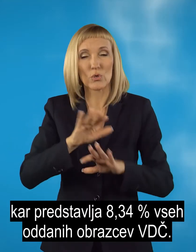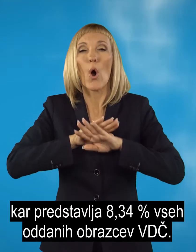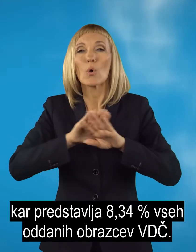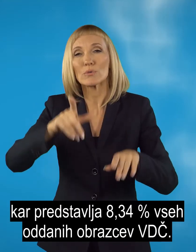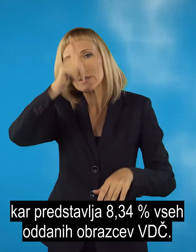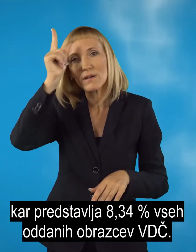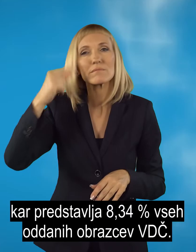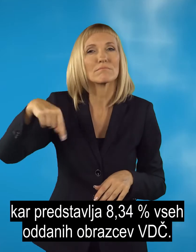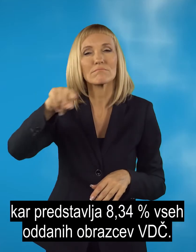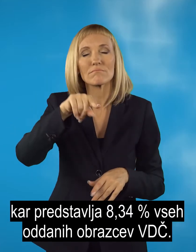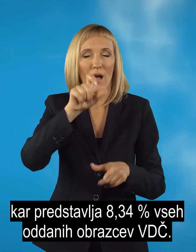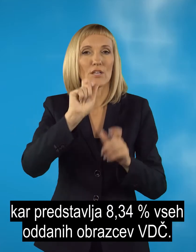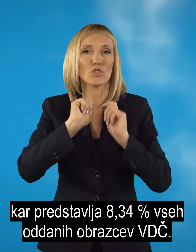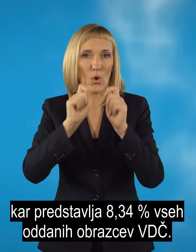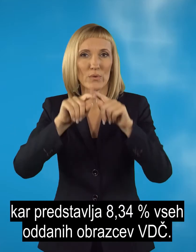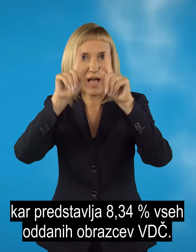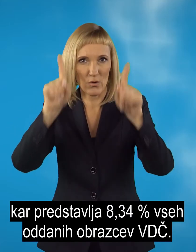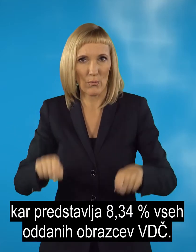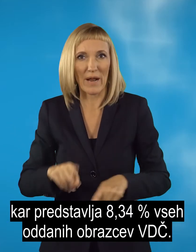8,34% vseh oddanih obrazcev VDČ.